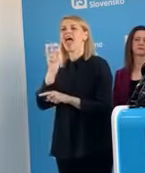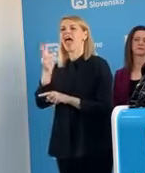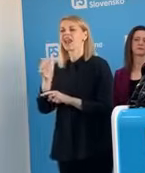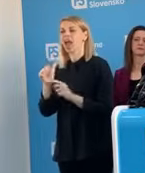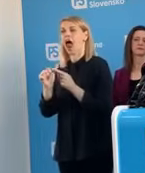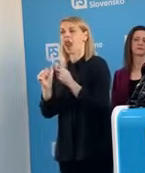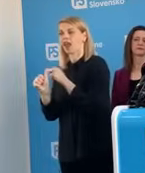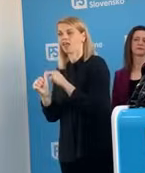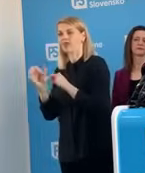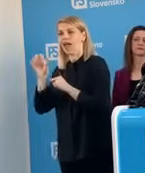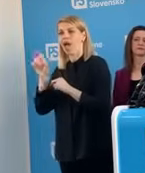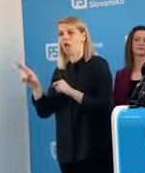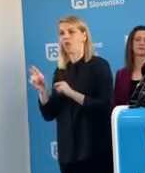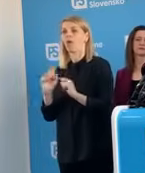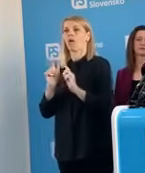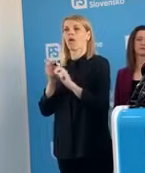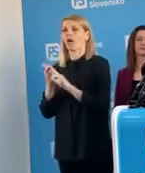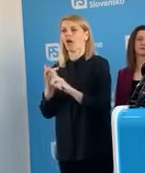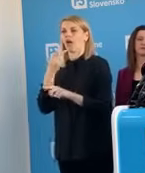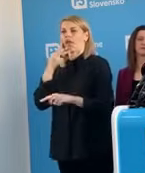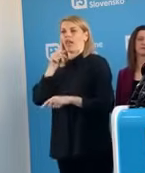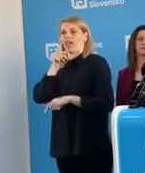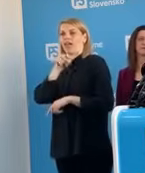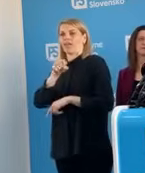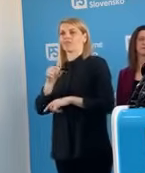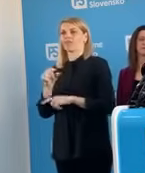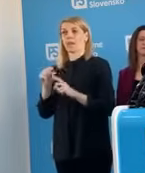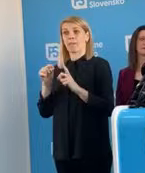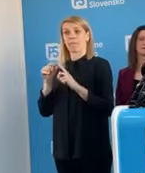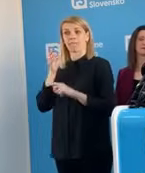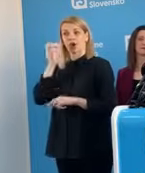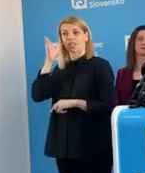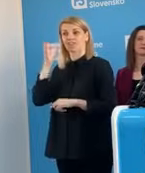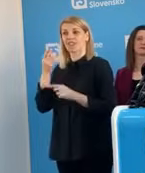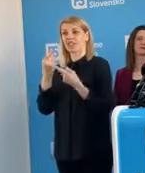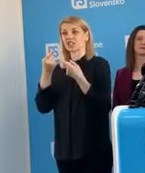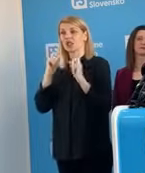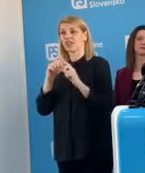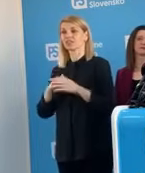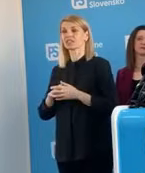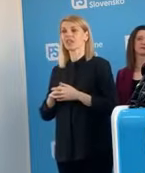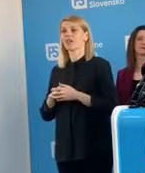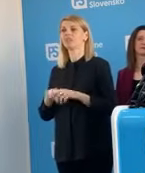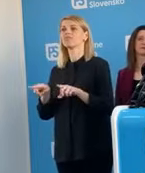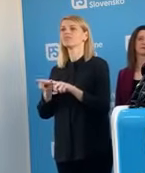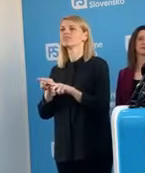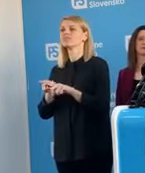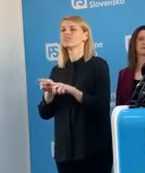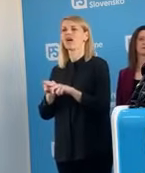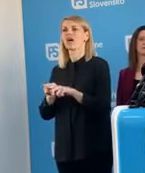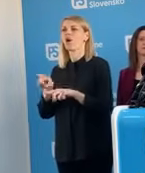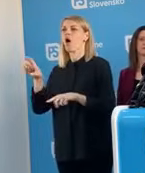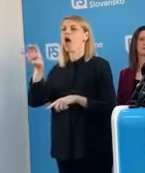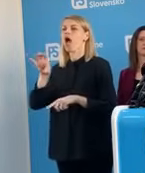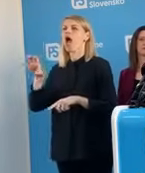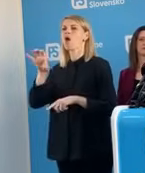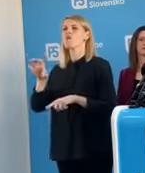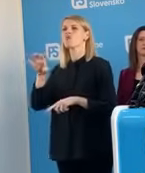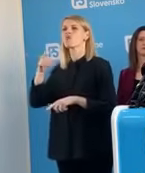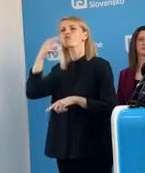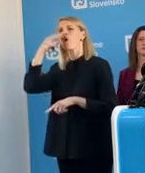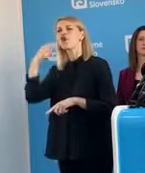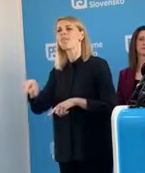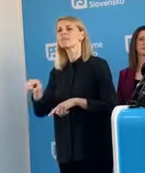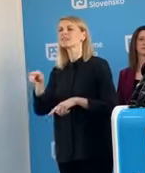práve kolegov z PS, že Európska komisia, europoslanci nič nevedia o Slovensku a len keď